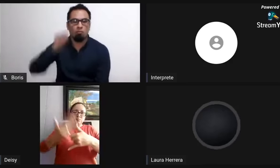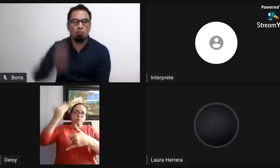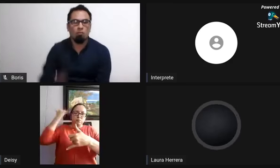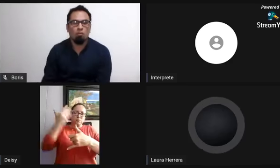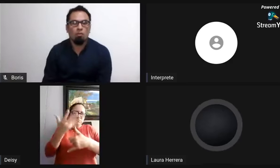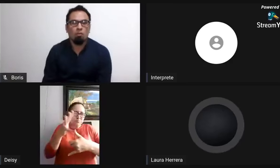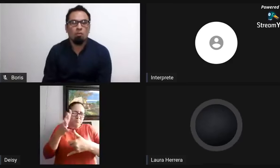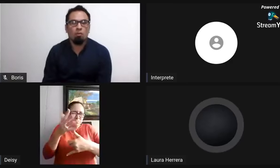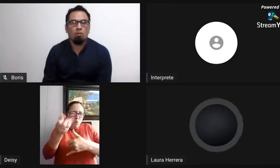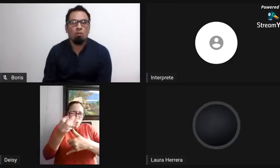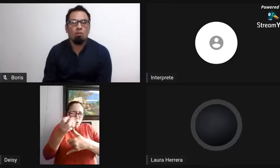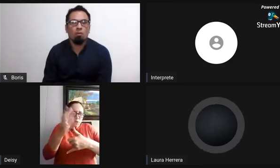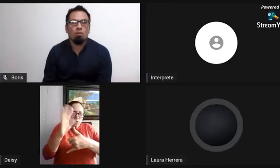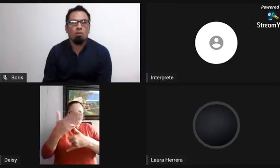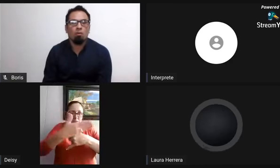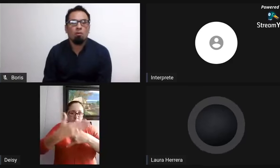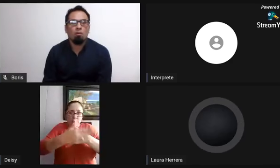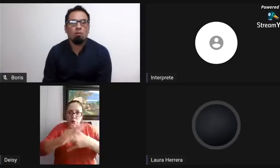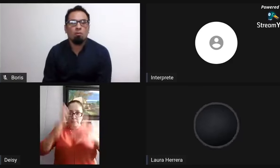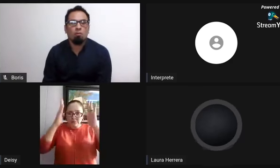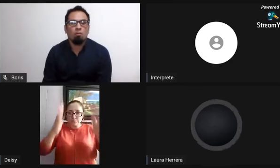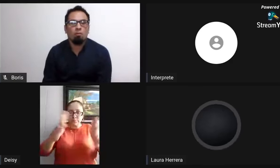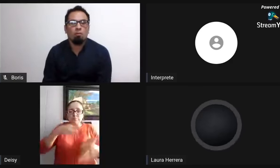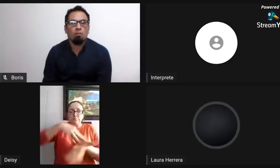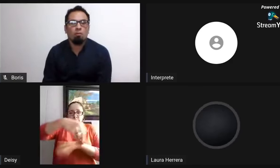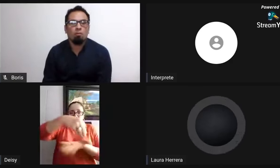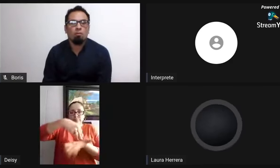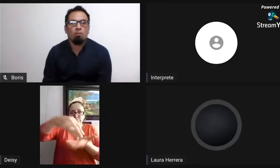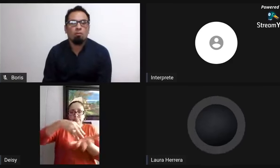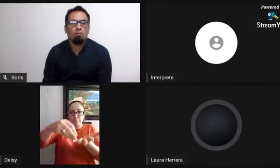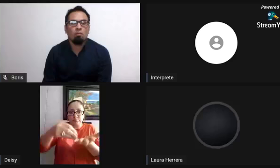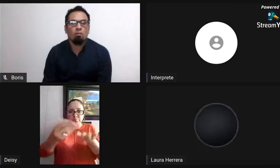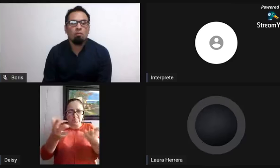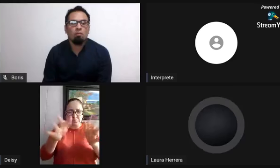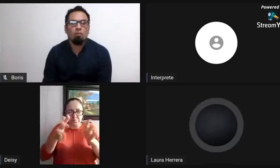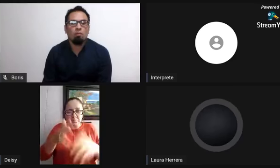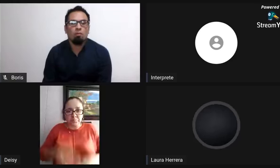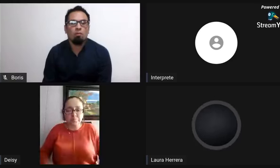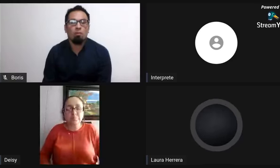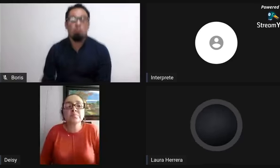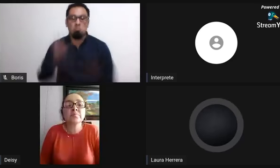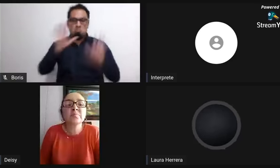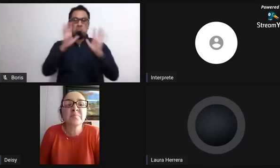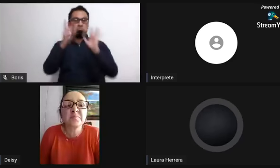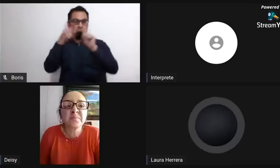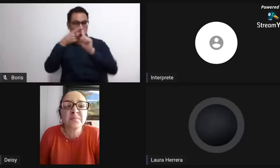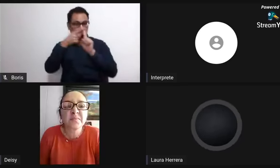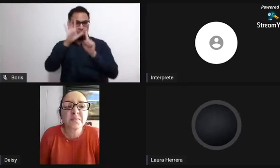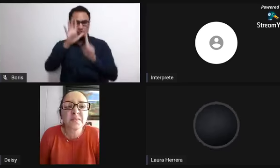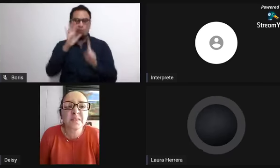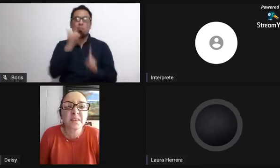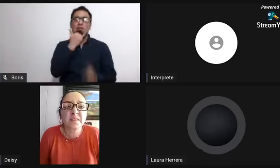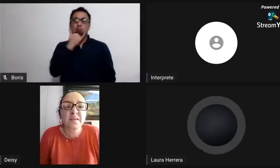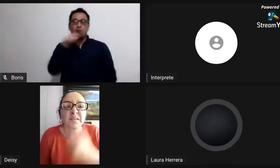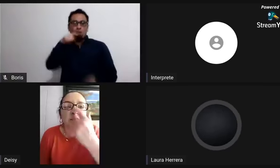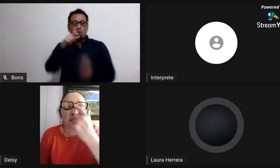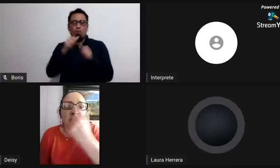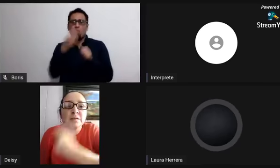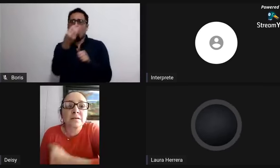muy posiblemente se tomó la decisión de hacer una estructura federalista. ¿En qué época se dio eso? ¿Me lo